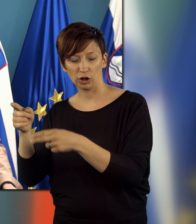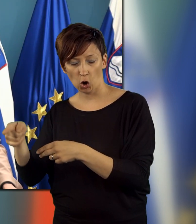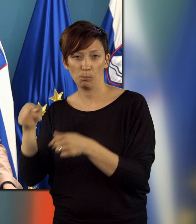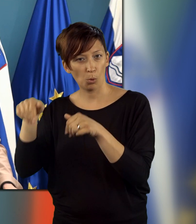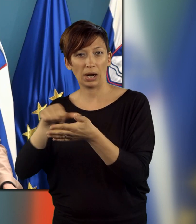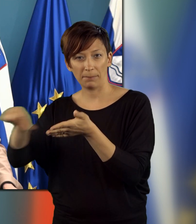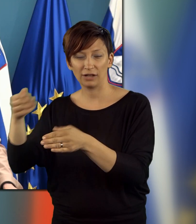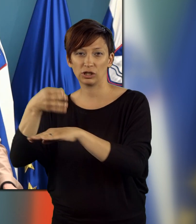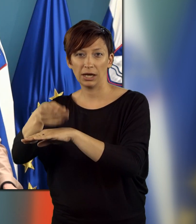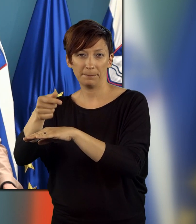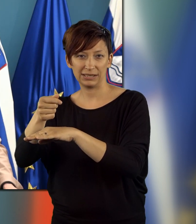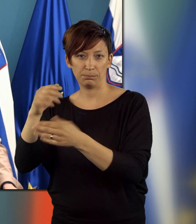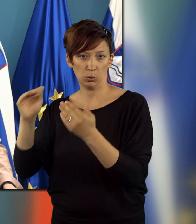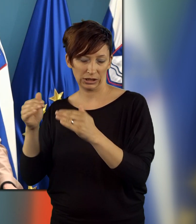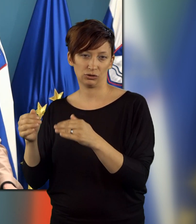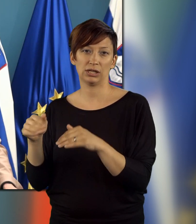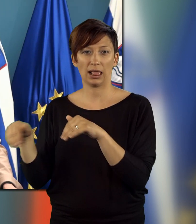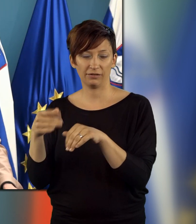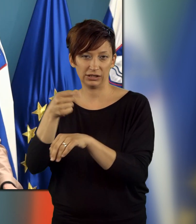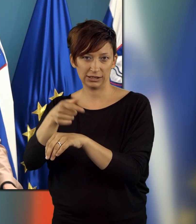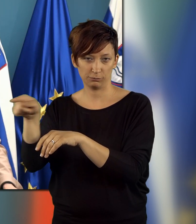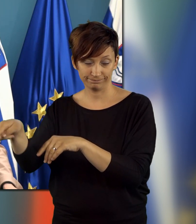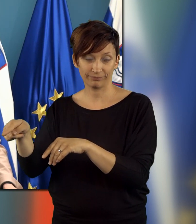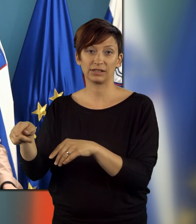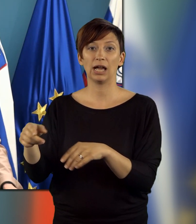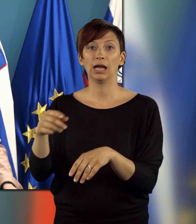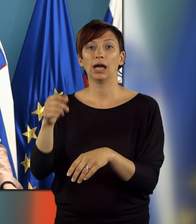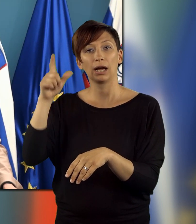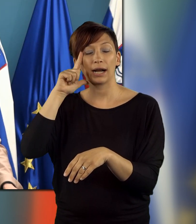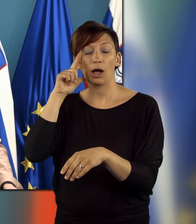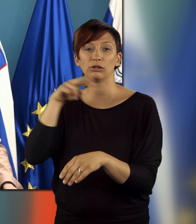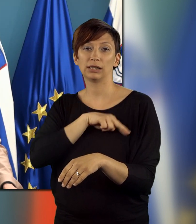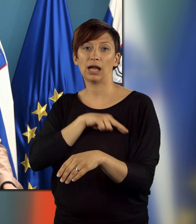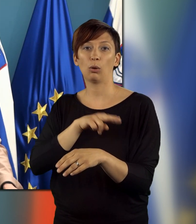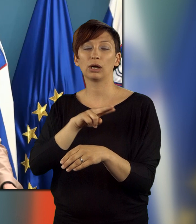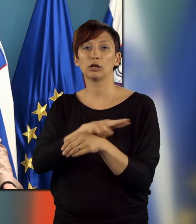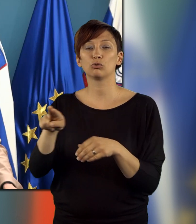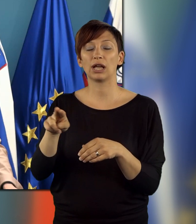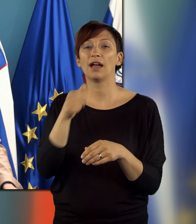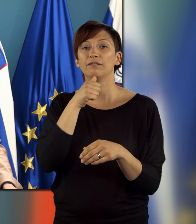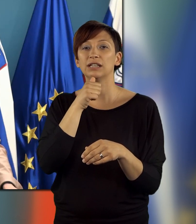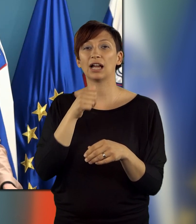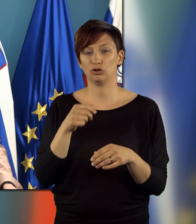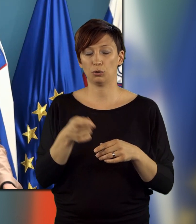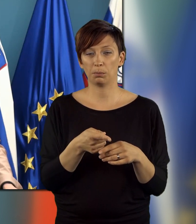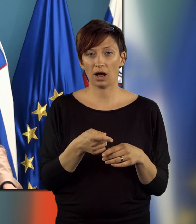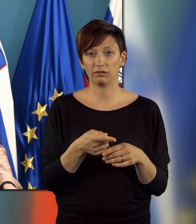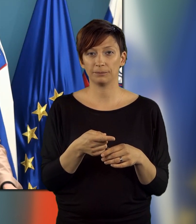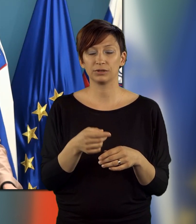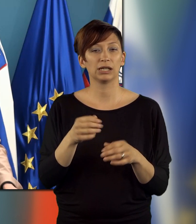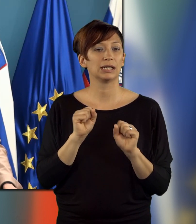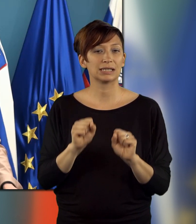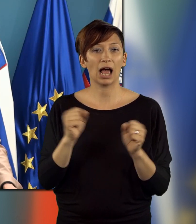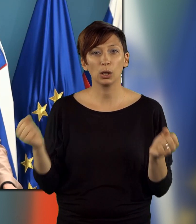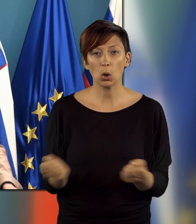In ključna naloga na tem področju je naložena finančni upravi, ki je ves